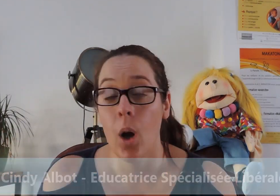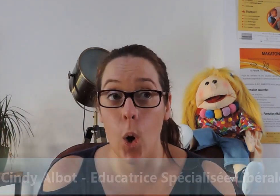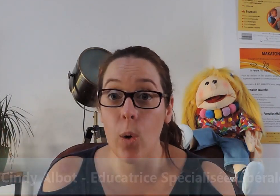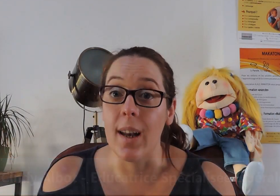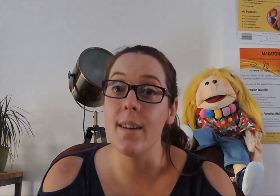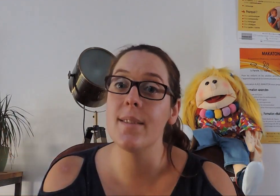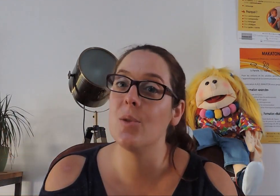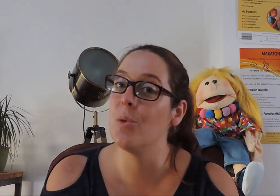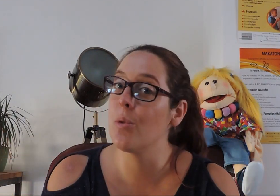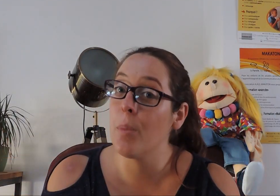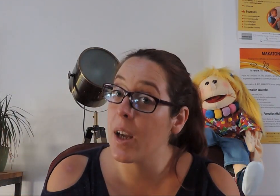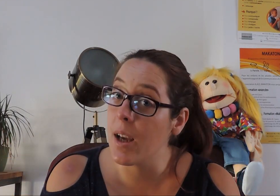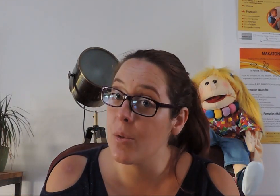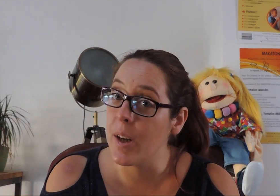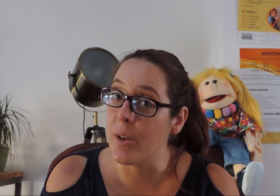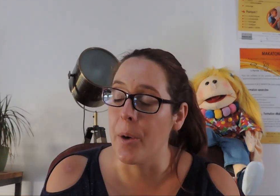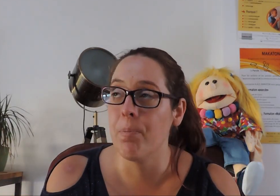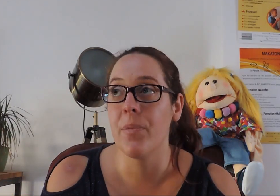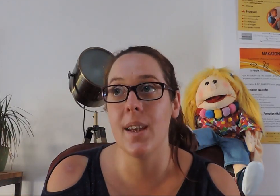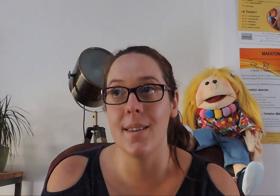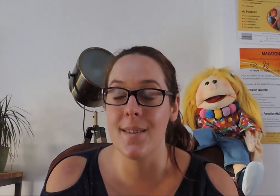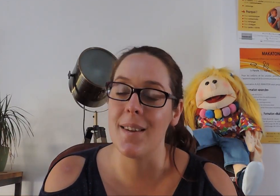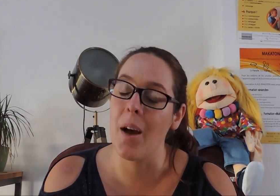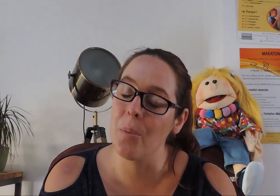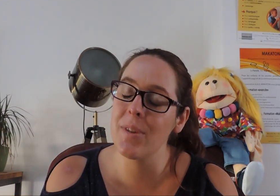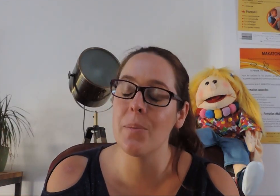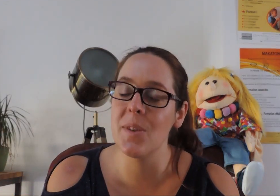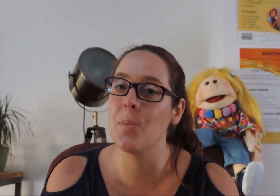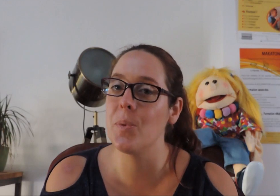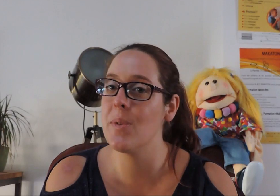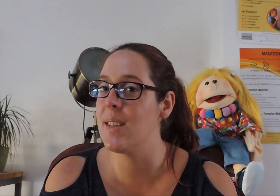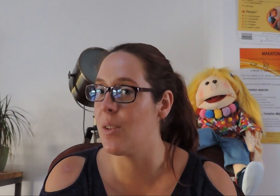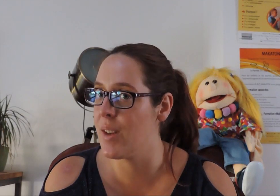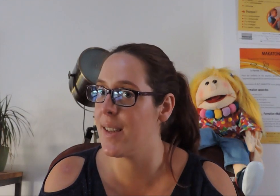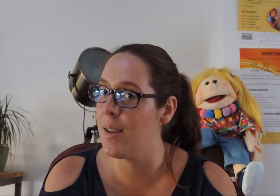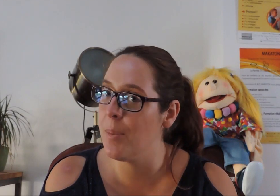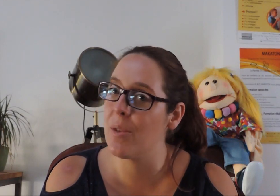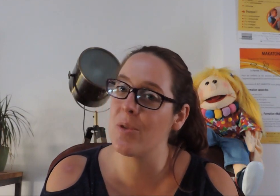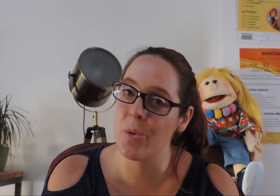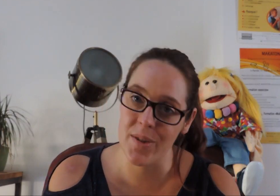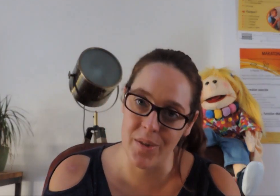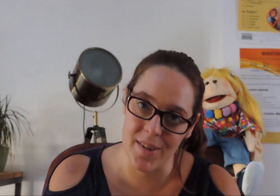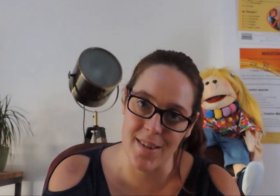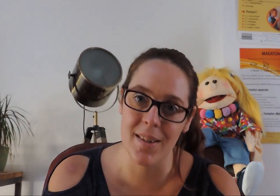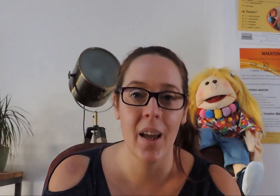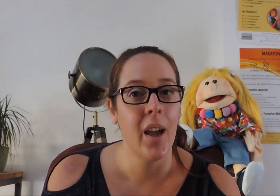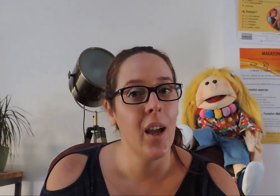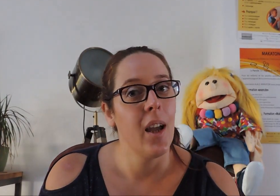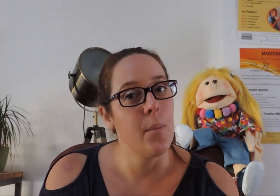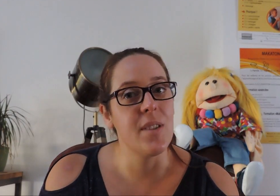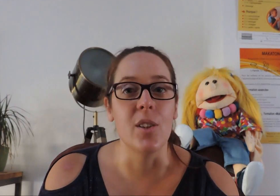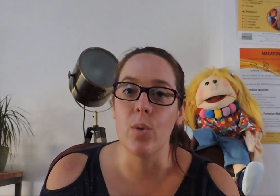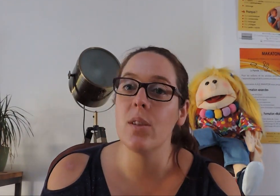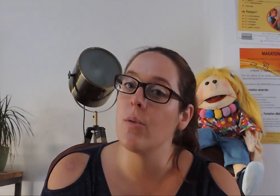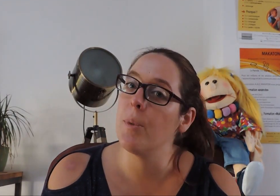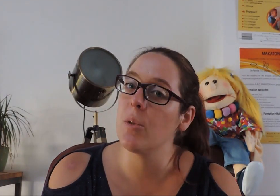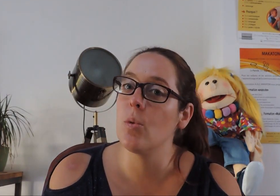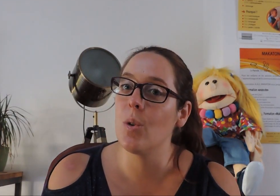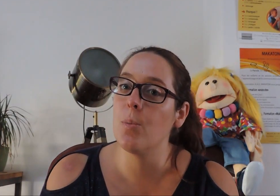anglaise du nom de Margaret Walker et ça remonte un petit peu c'est dans les années 1970 mais c'est chouette on va bientôt encore